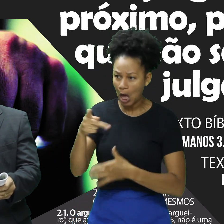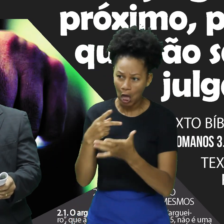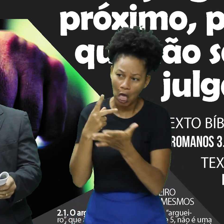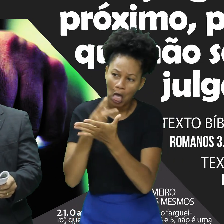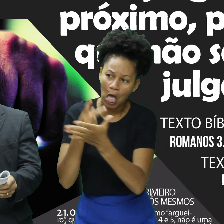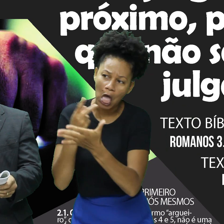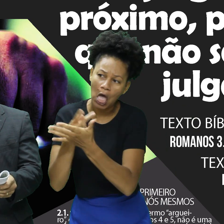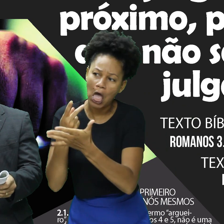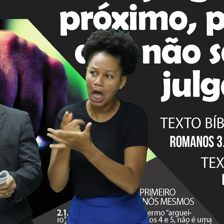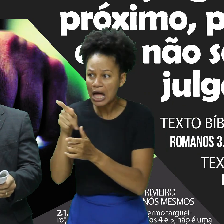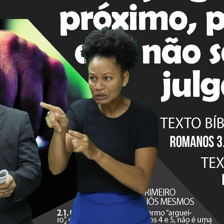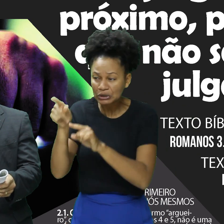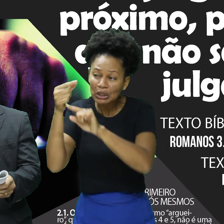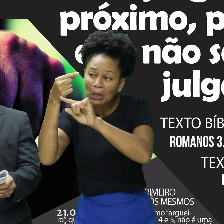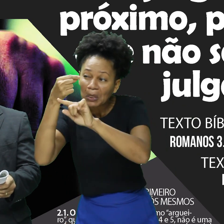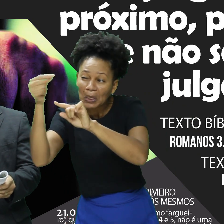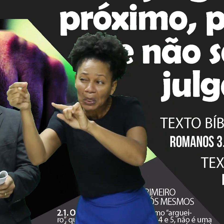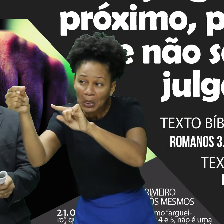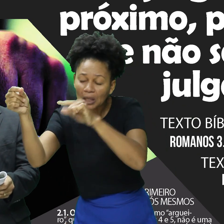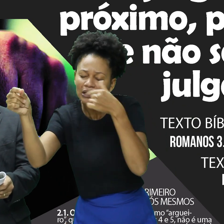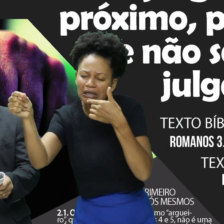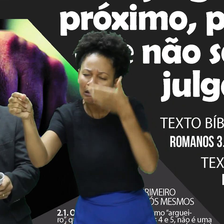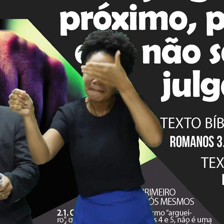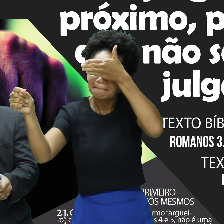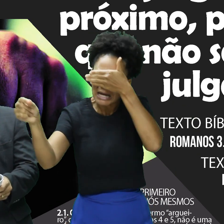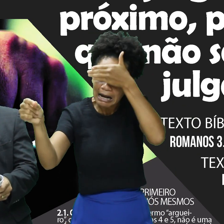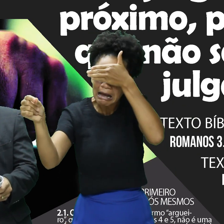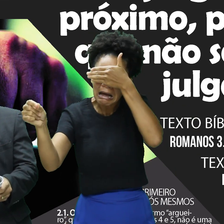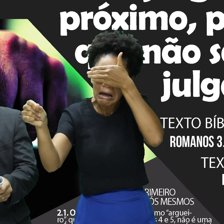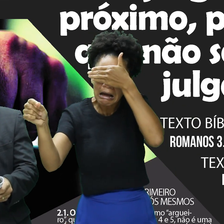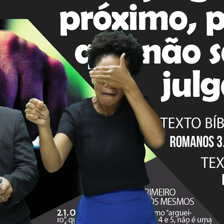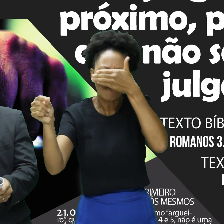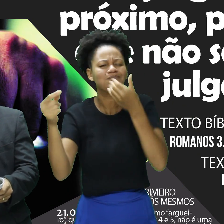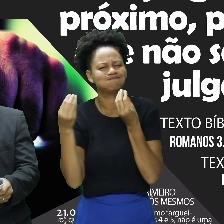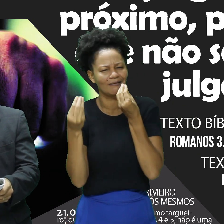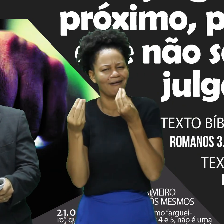olho, estando uma trave no teu?